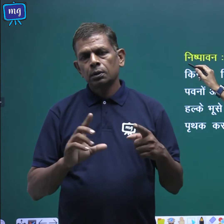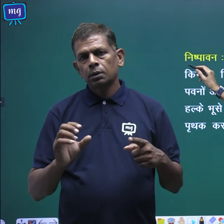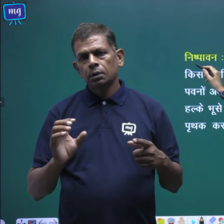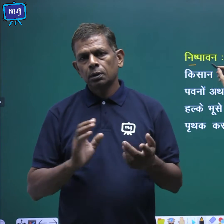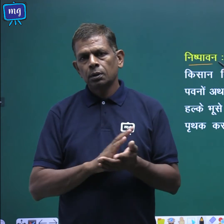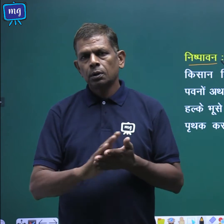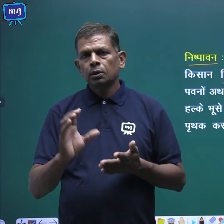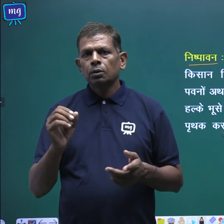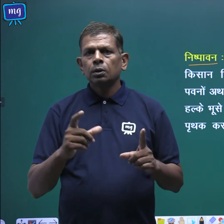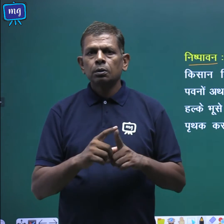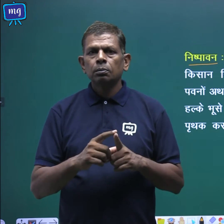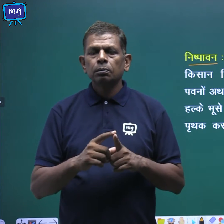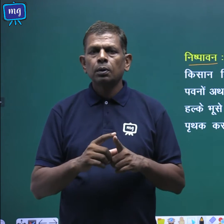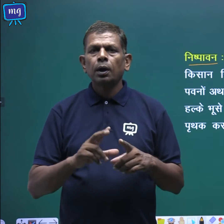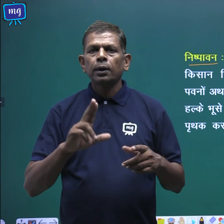निष्पावन।